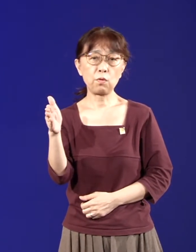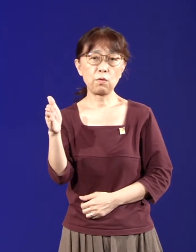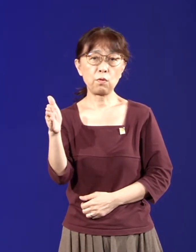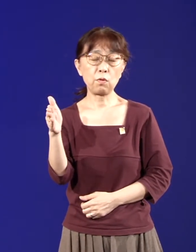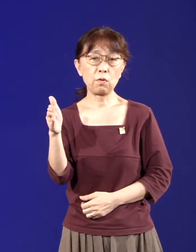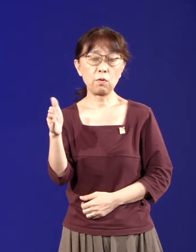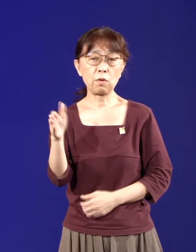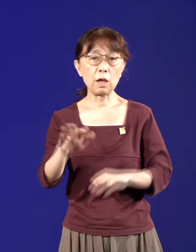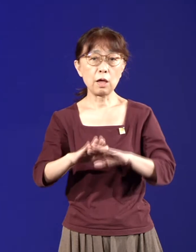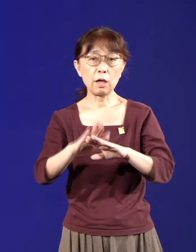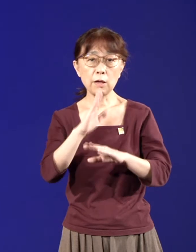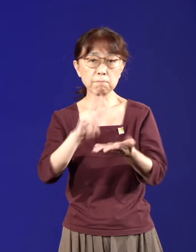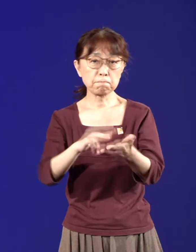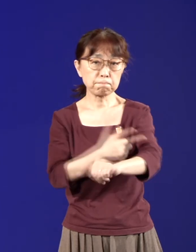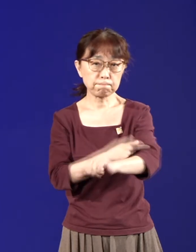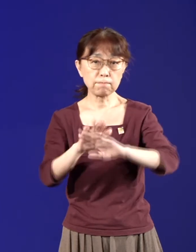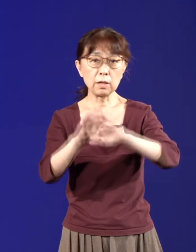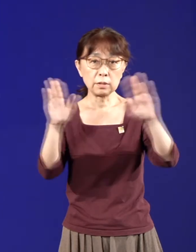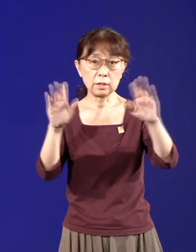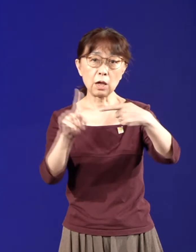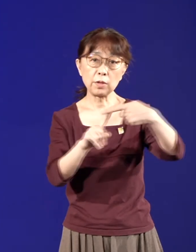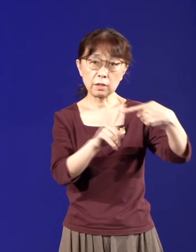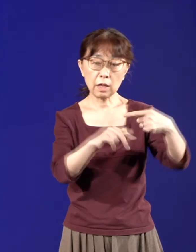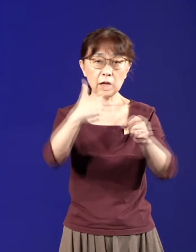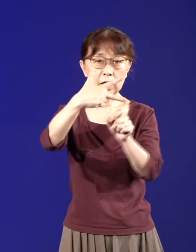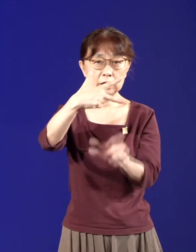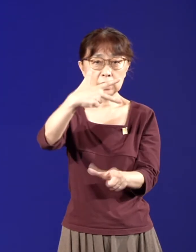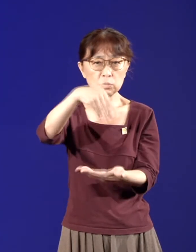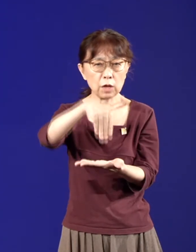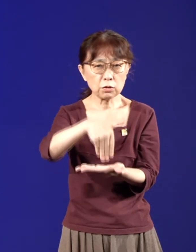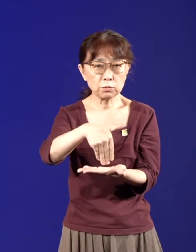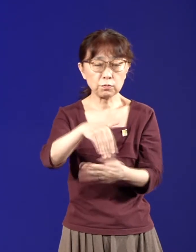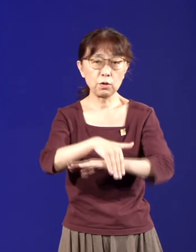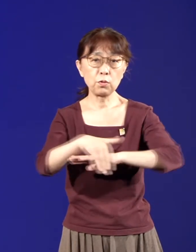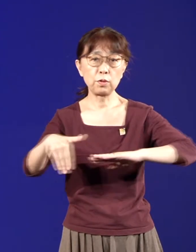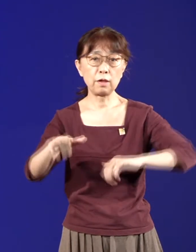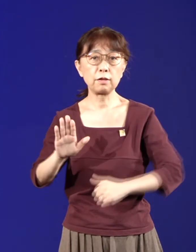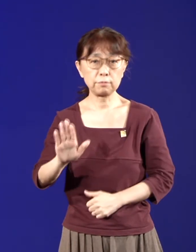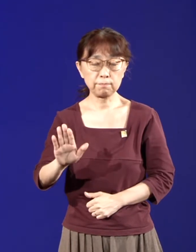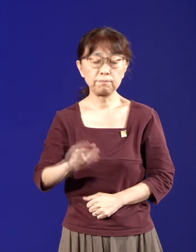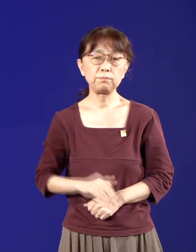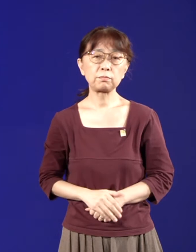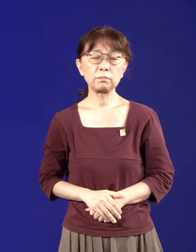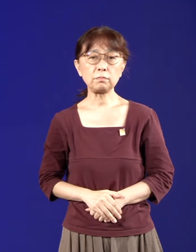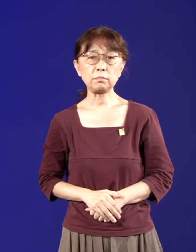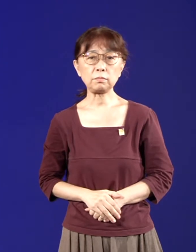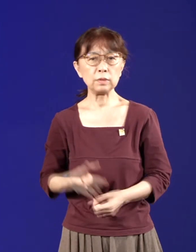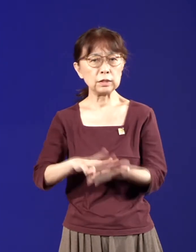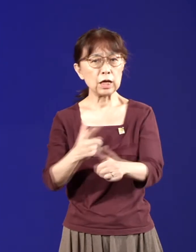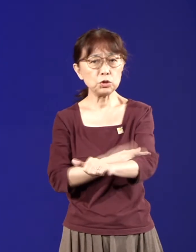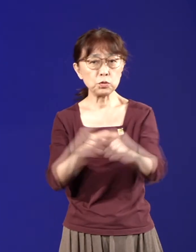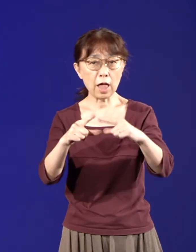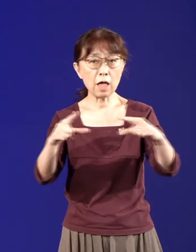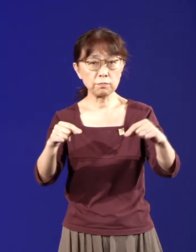開始というふうな形に合わせて、7月下旬ということを予定をしております。まあ、接種券が届き